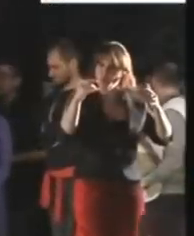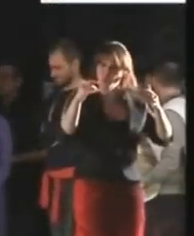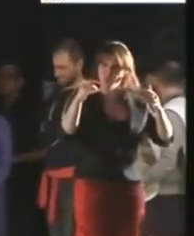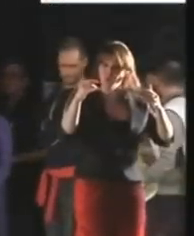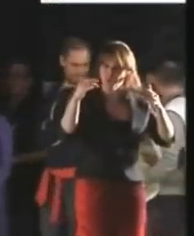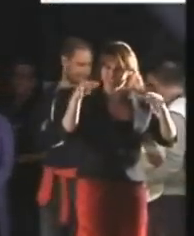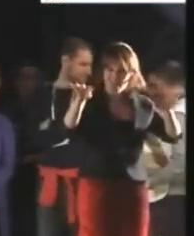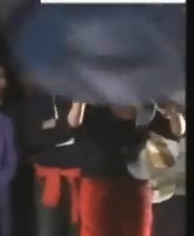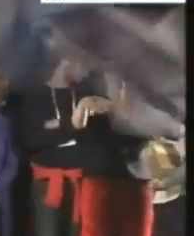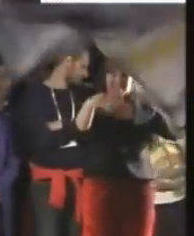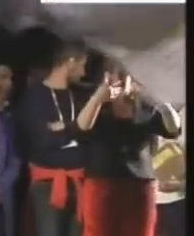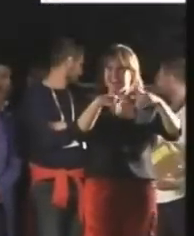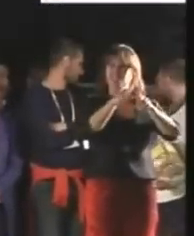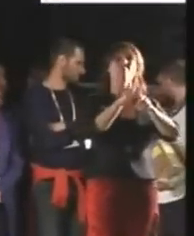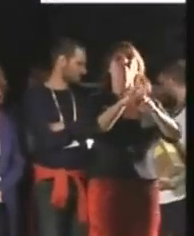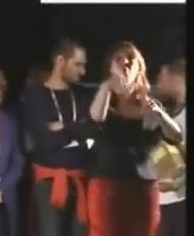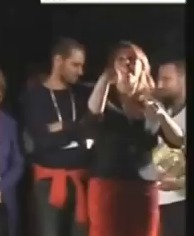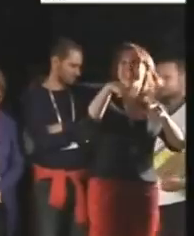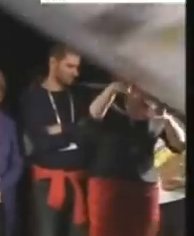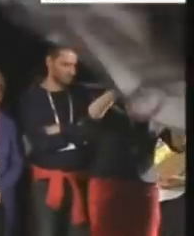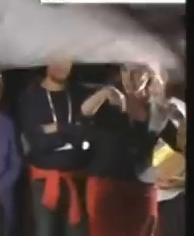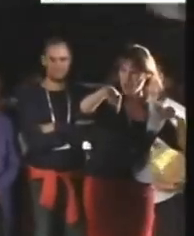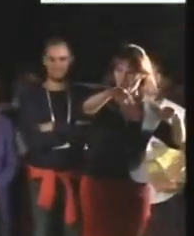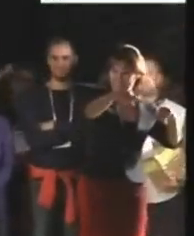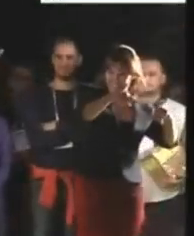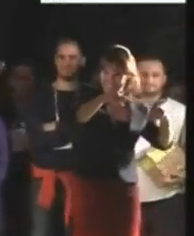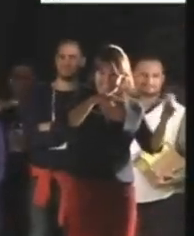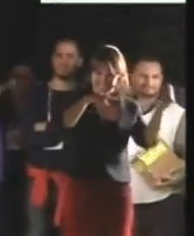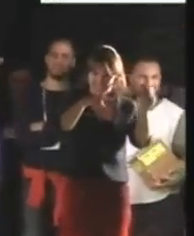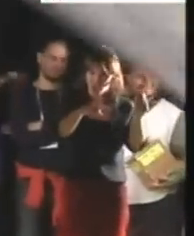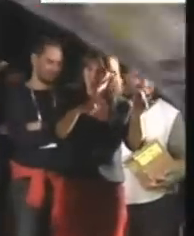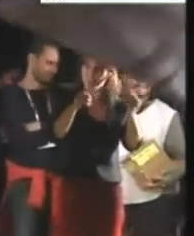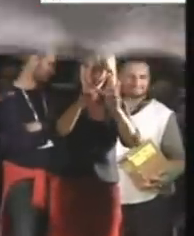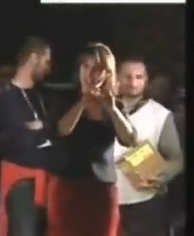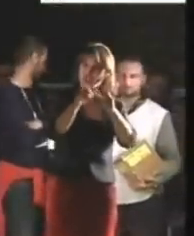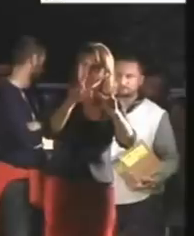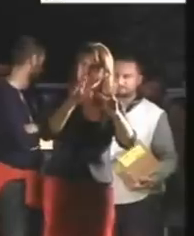del Consiglio ed eventualmente scortarlo a Cesano Boscone insieme allo